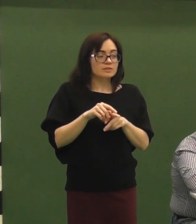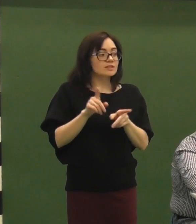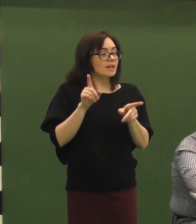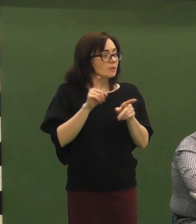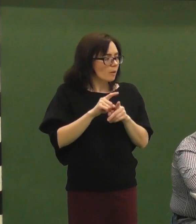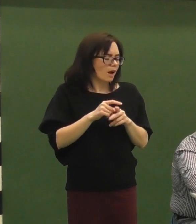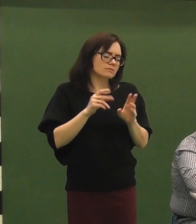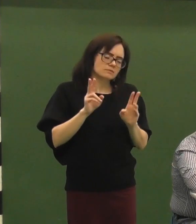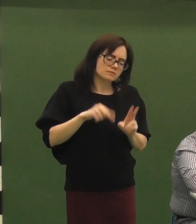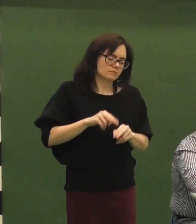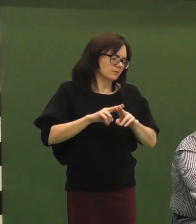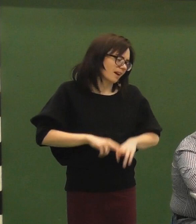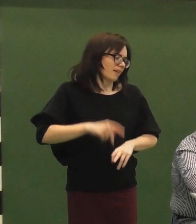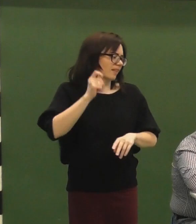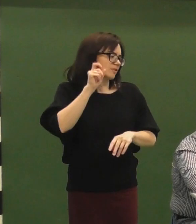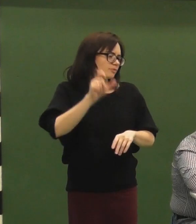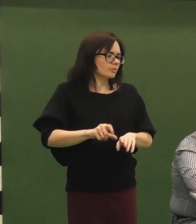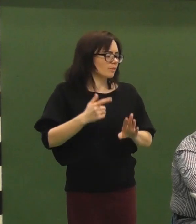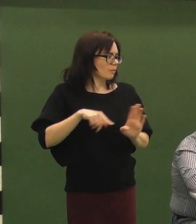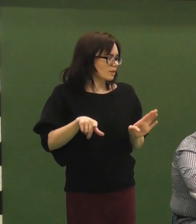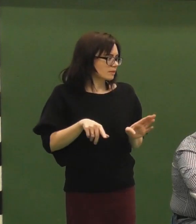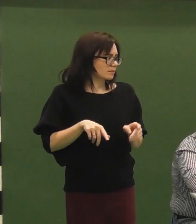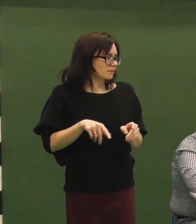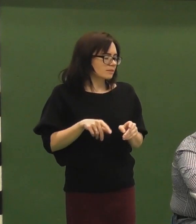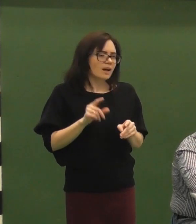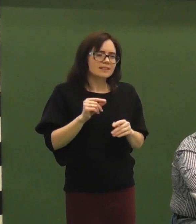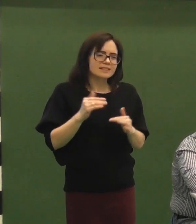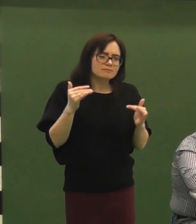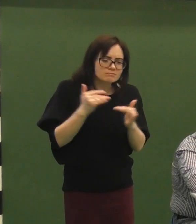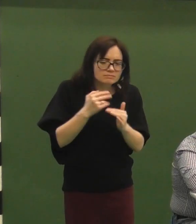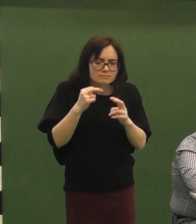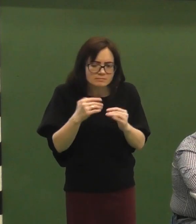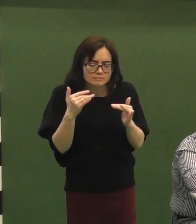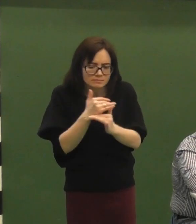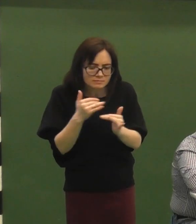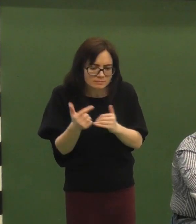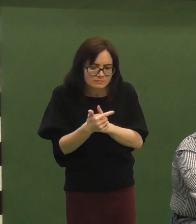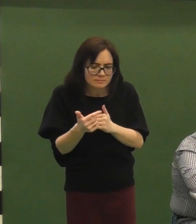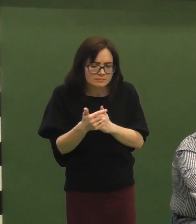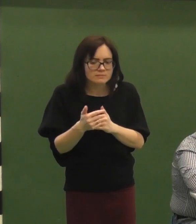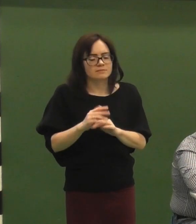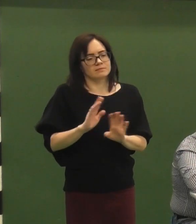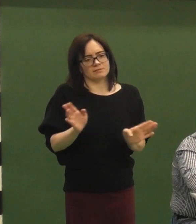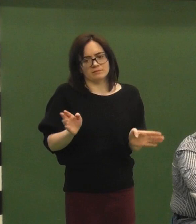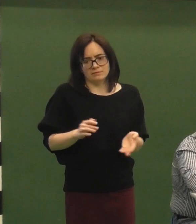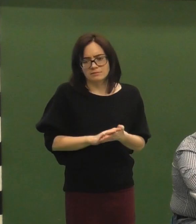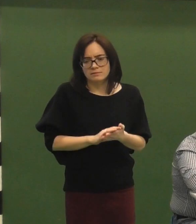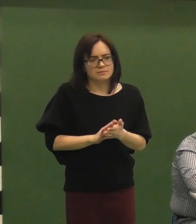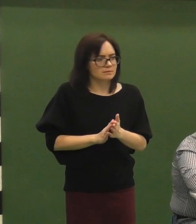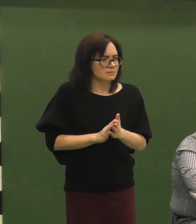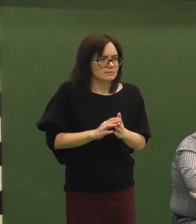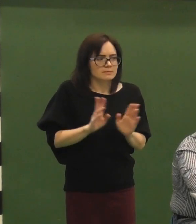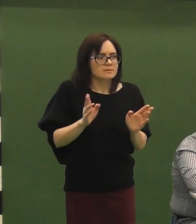nővel találkozott, aki beszélgetett vele, és azt mondta, hogy indul itt egy